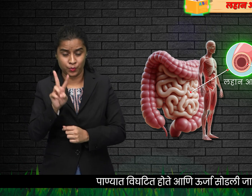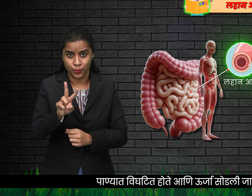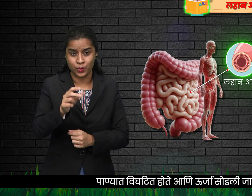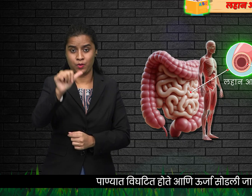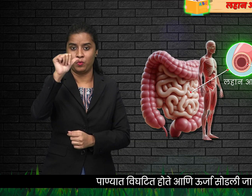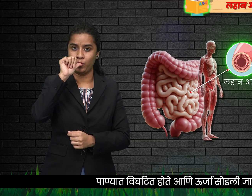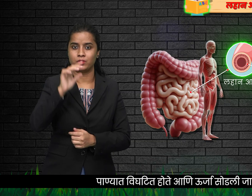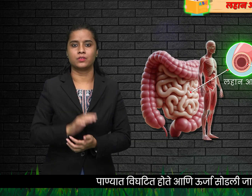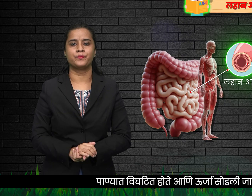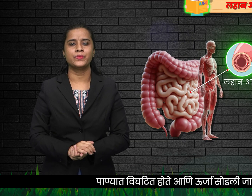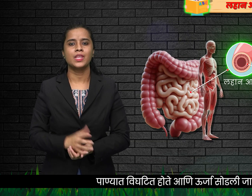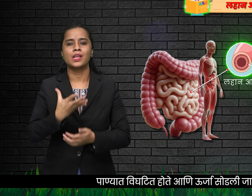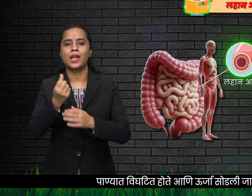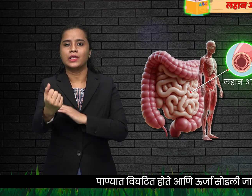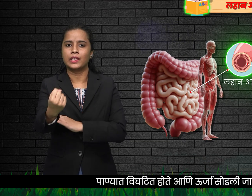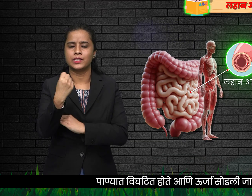आणि ऊर्जा सोडली जाते.